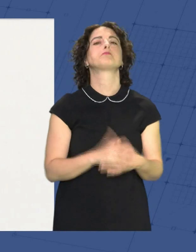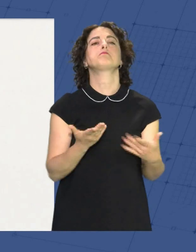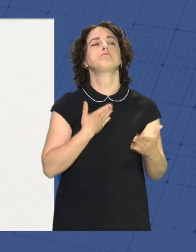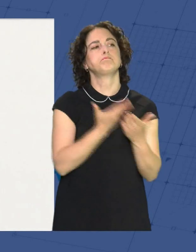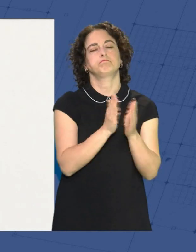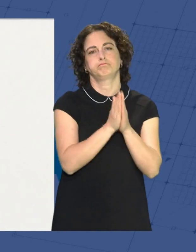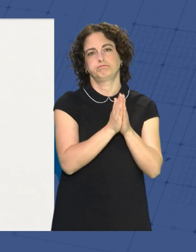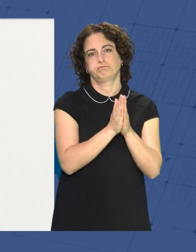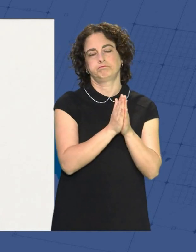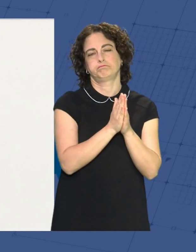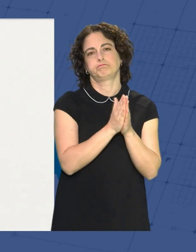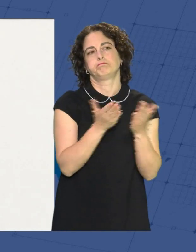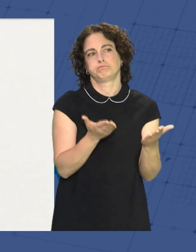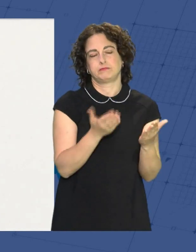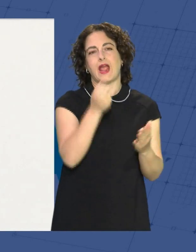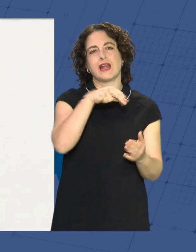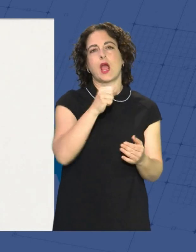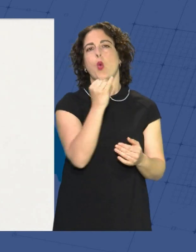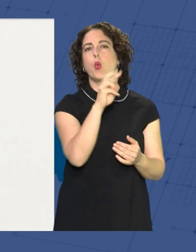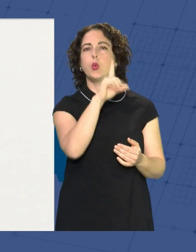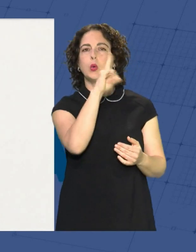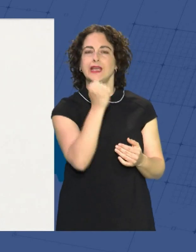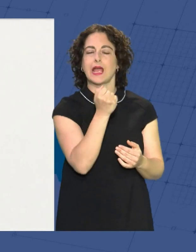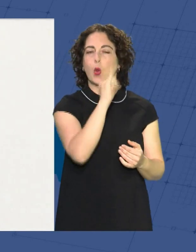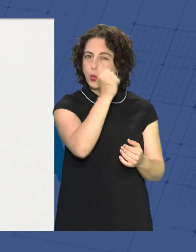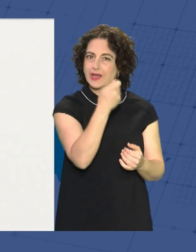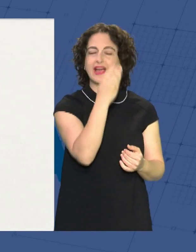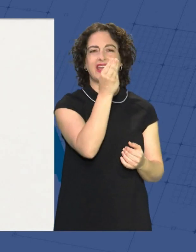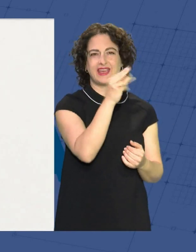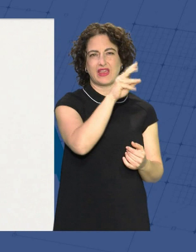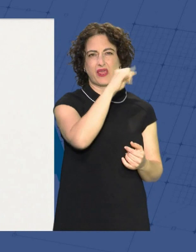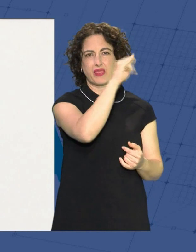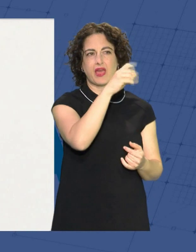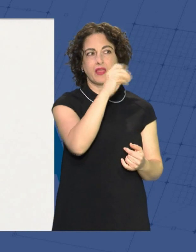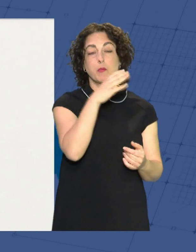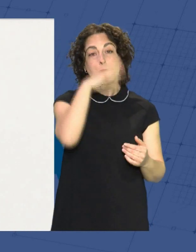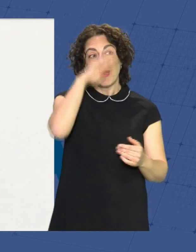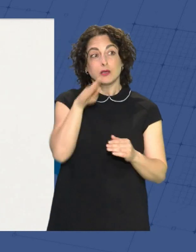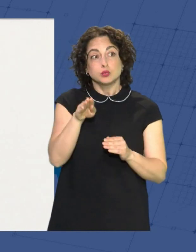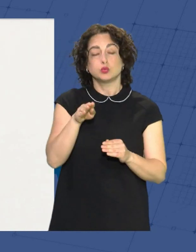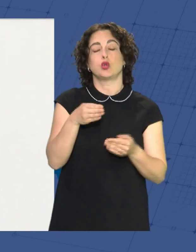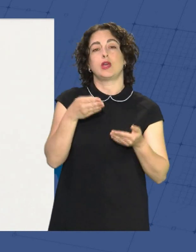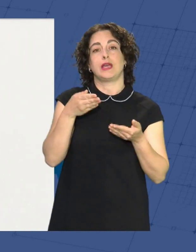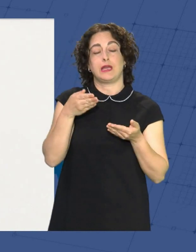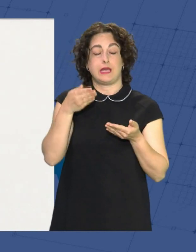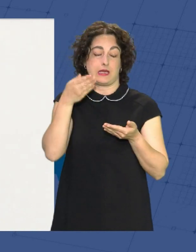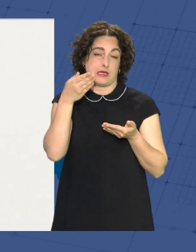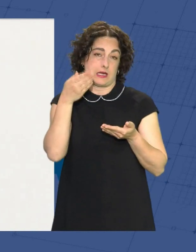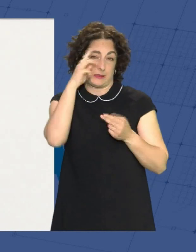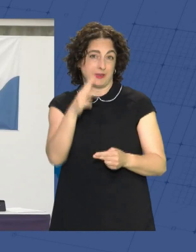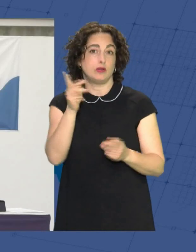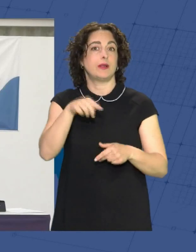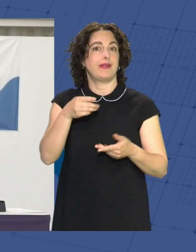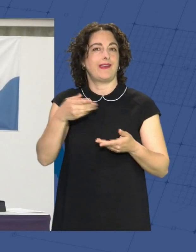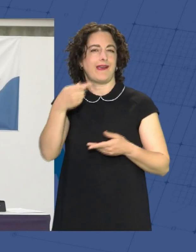a Ana Julia Quezada, por respeto a su padre y a la memoria de Gabriel, no lo hagas.